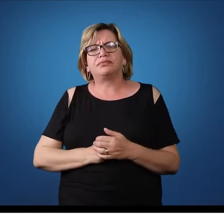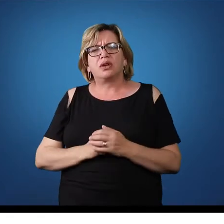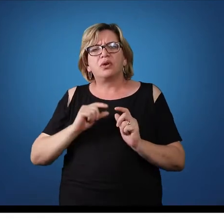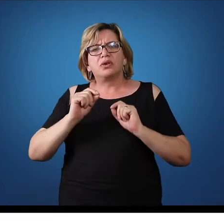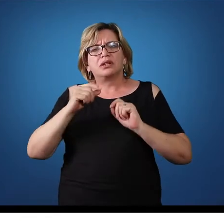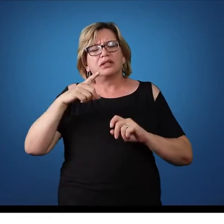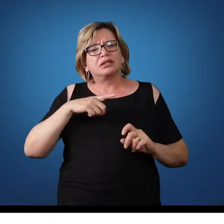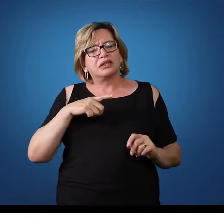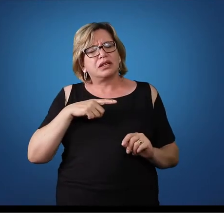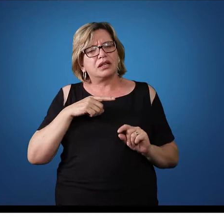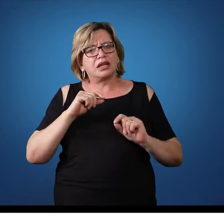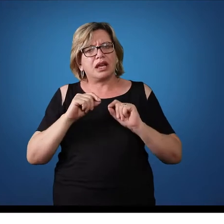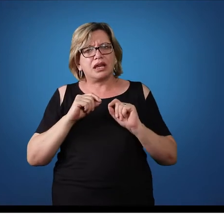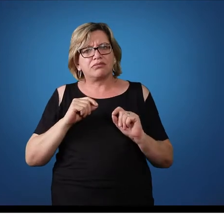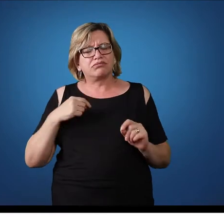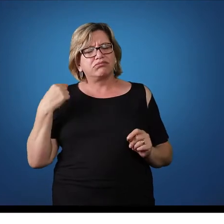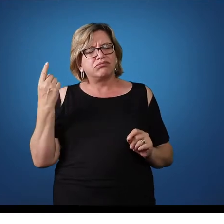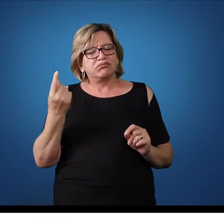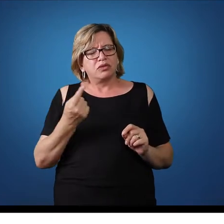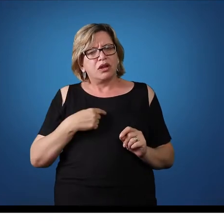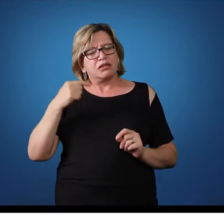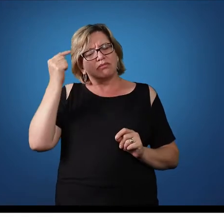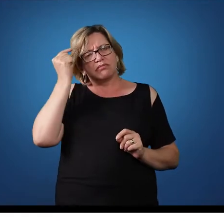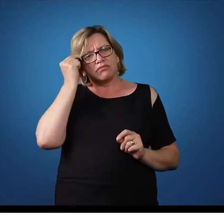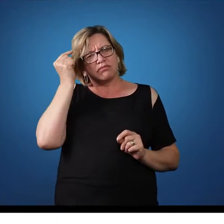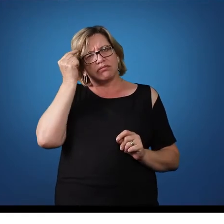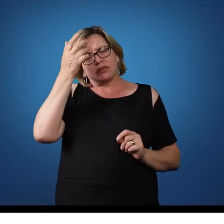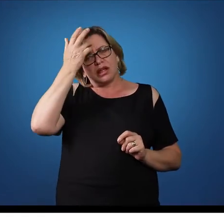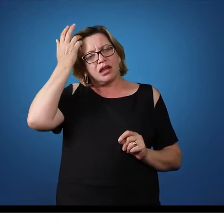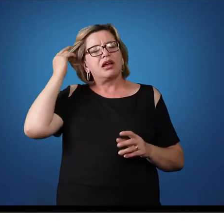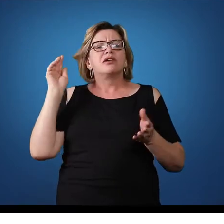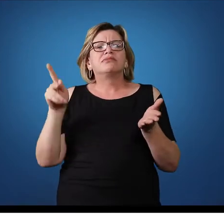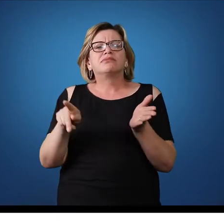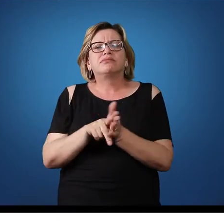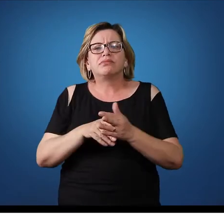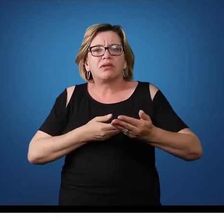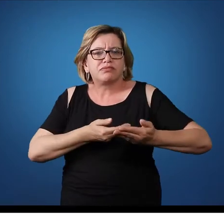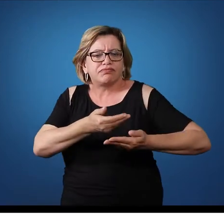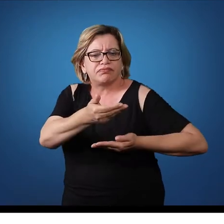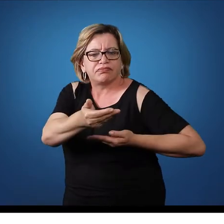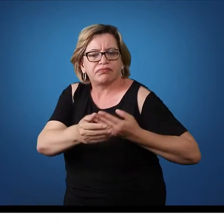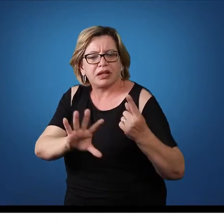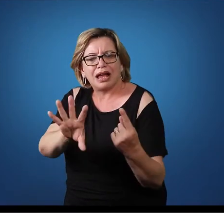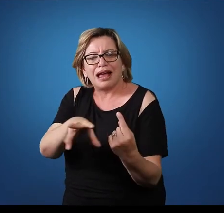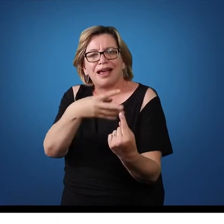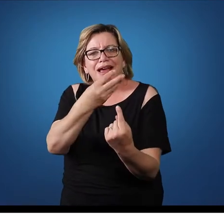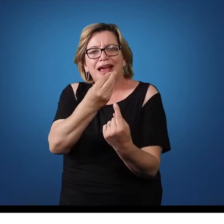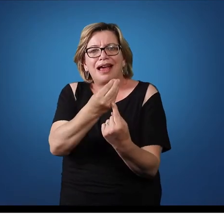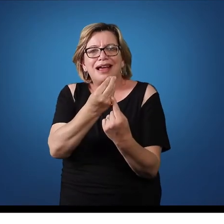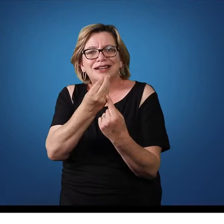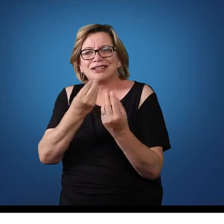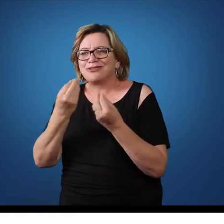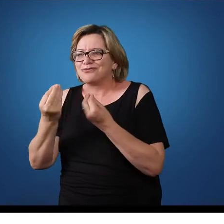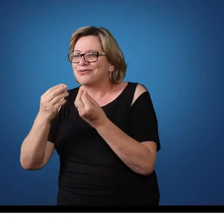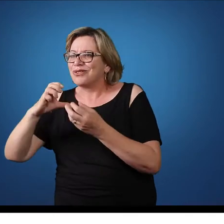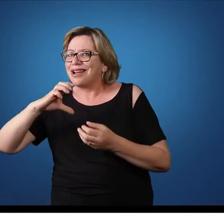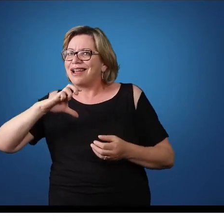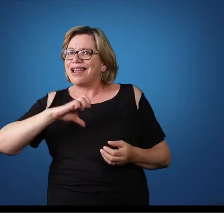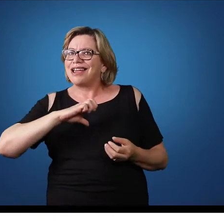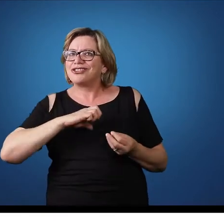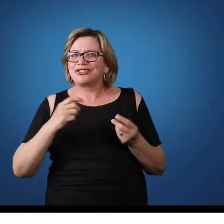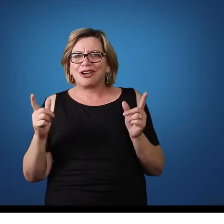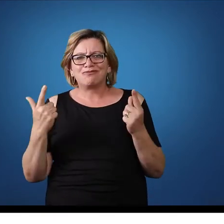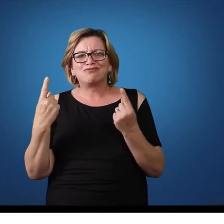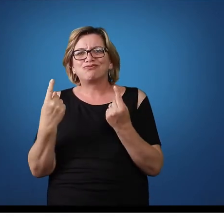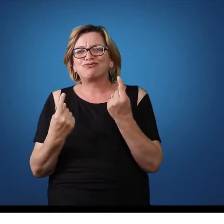então? O que sobra então é a gente se colocar questões sobre a relação da arte com a ética.